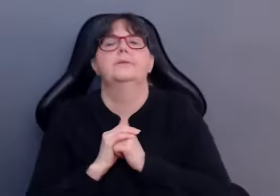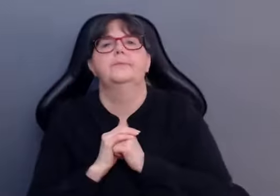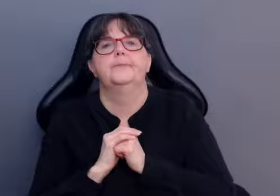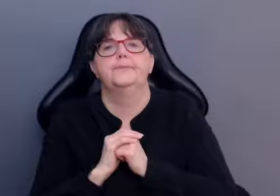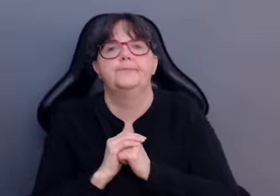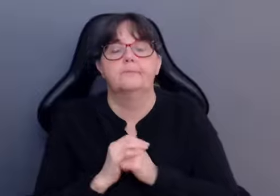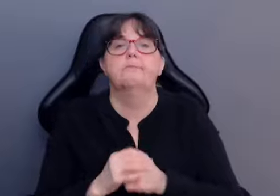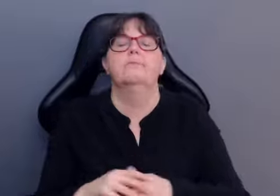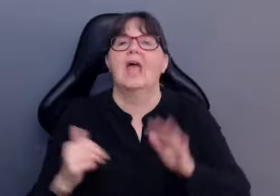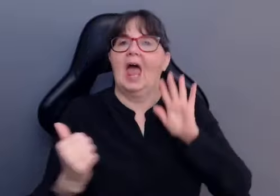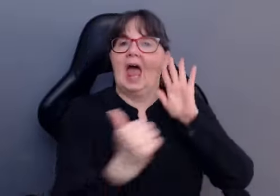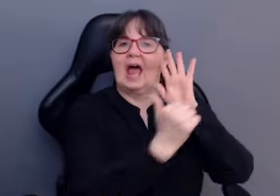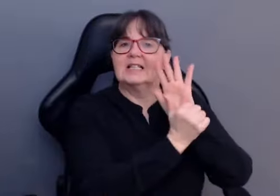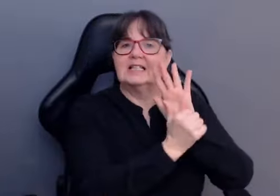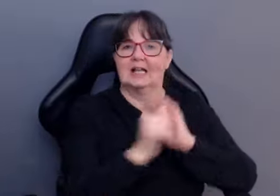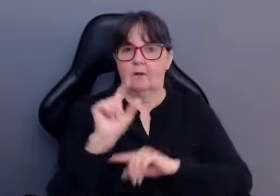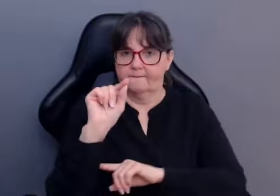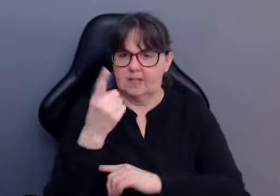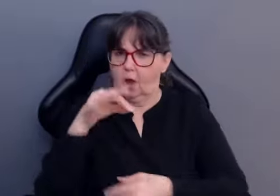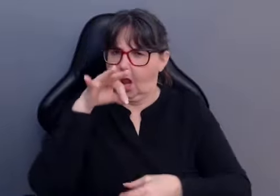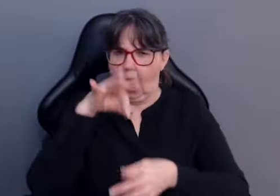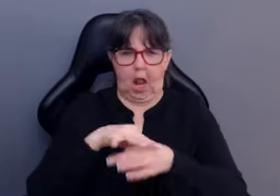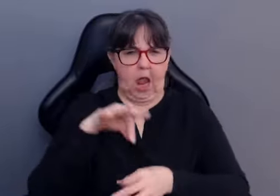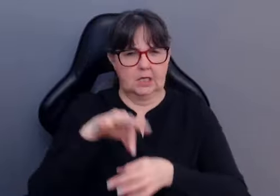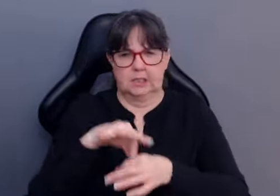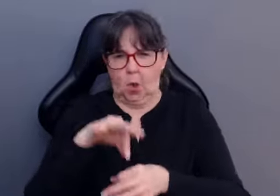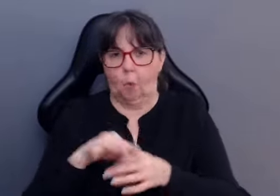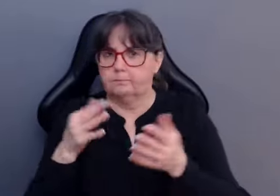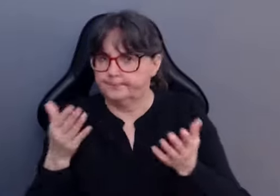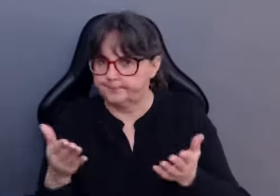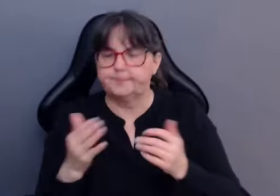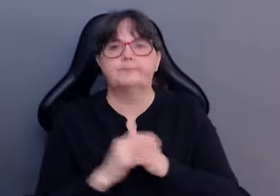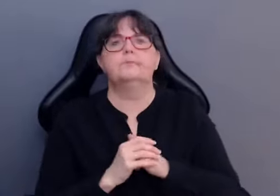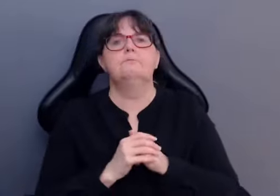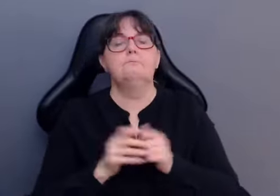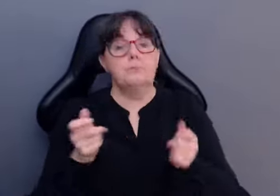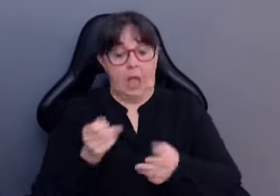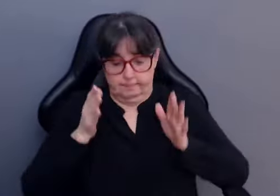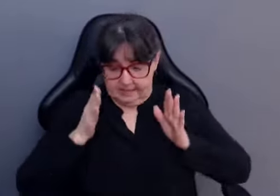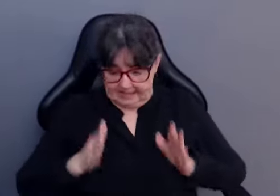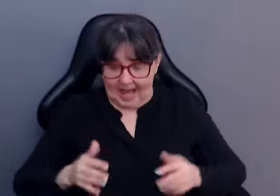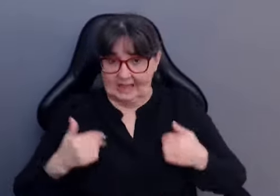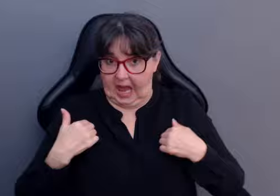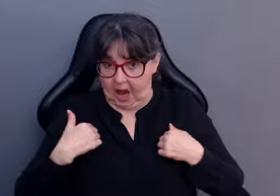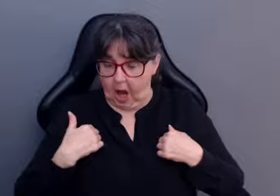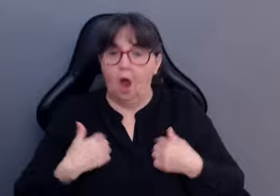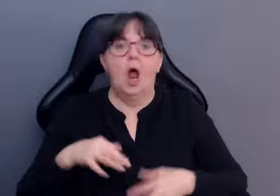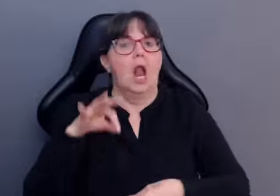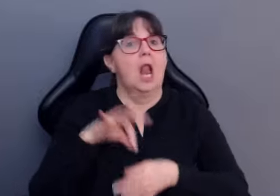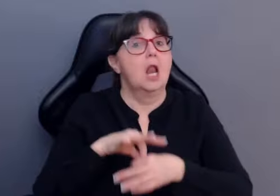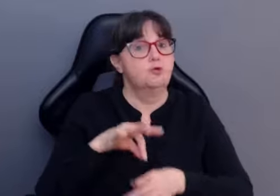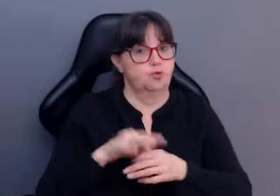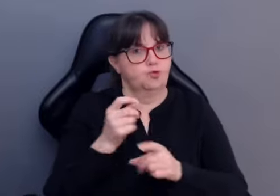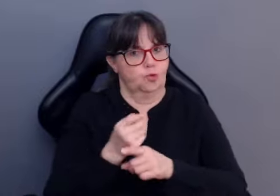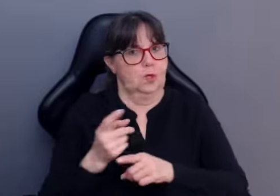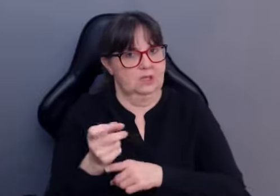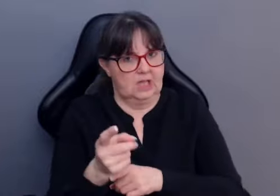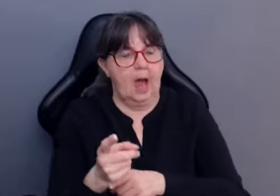Article 21. Élection. Les administrateurs sont élus chaque année par les membres